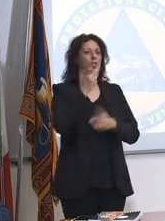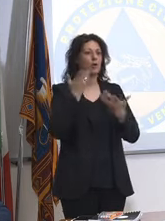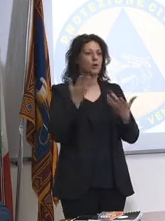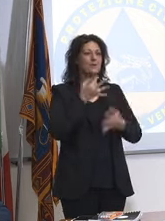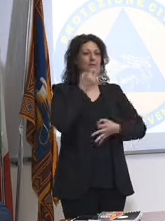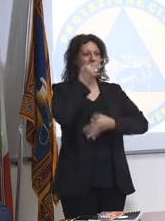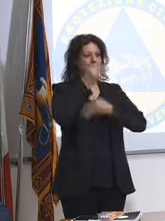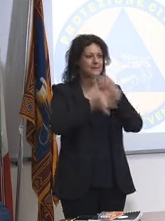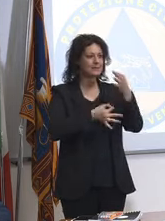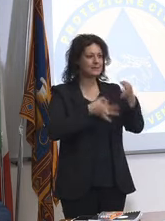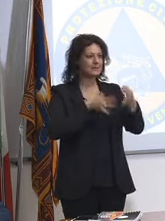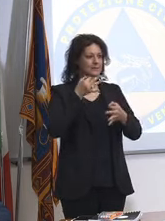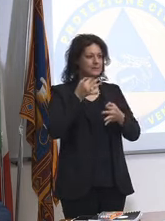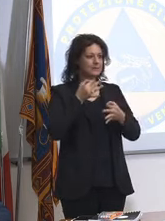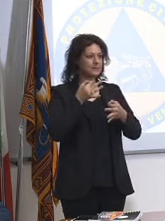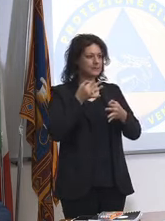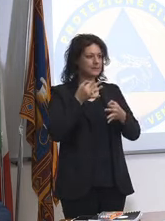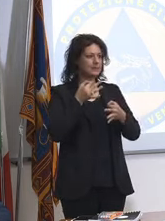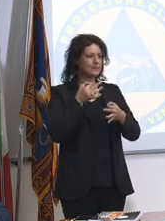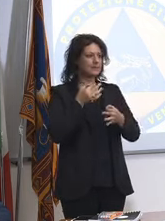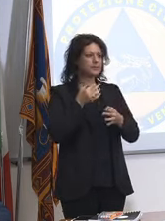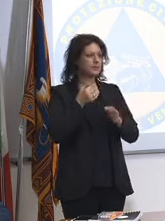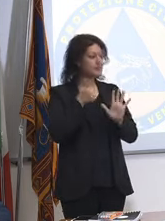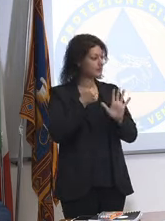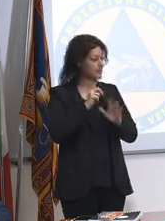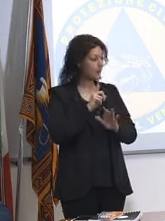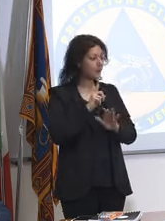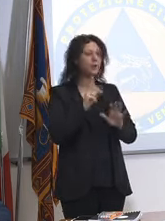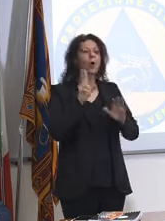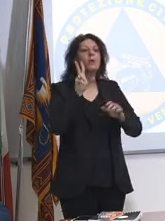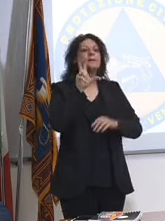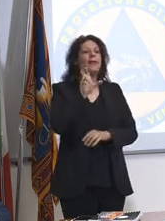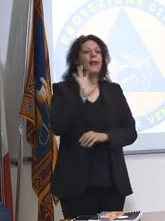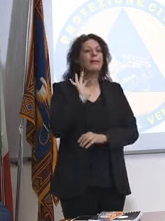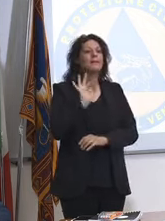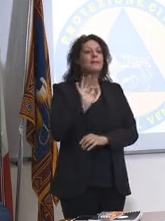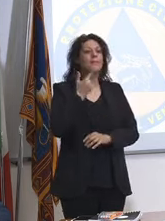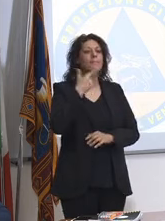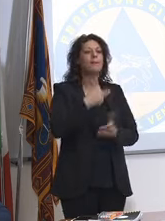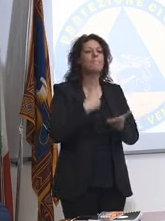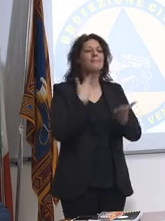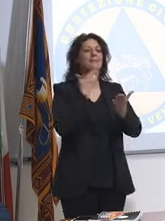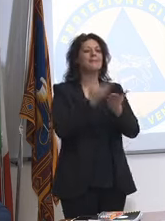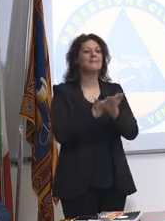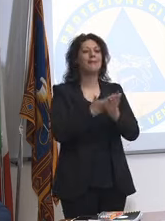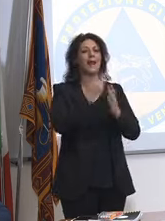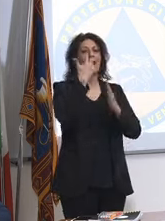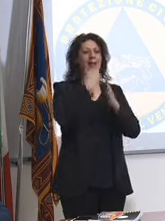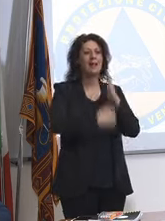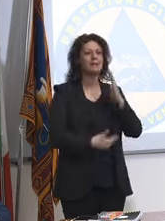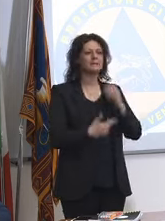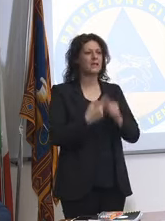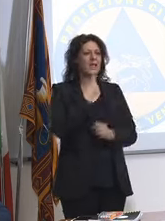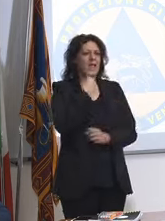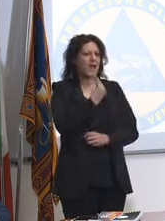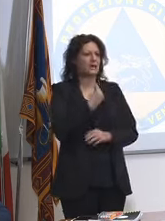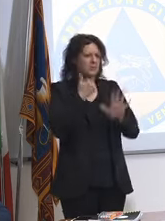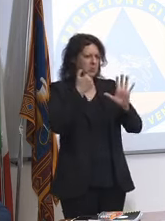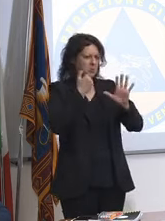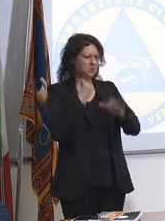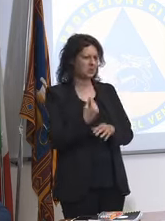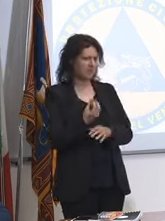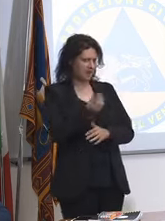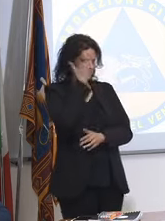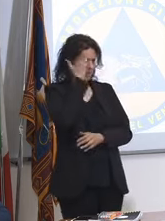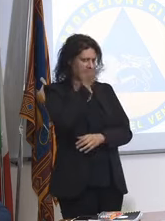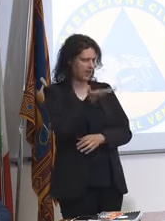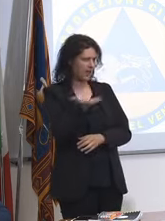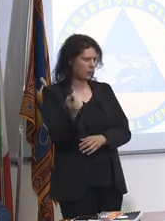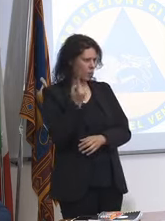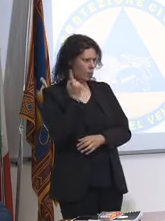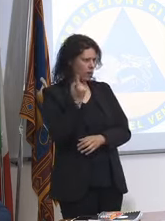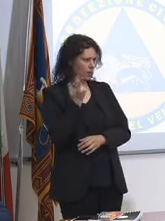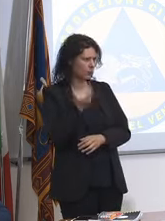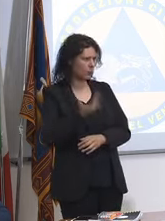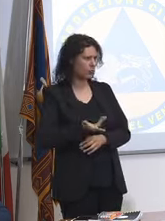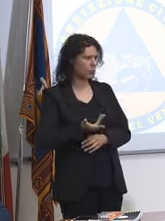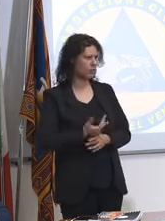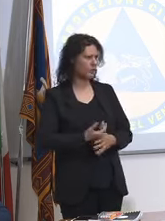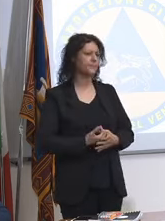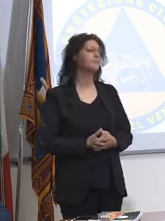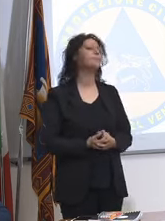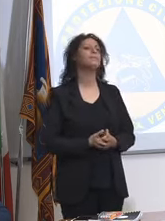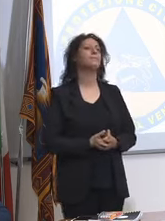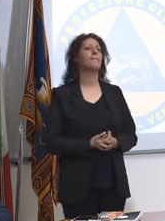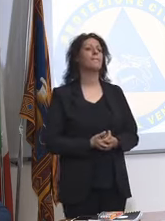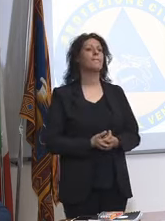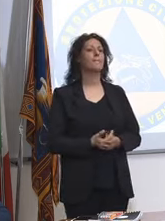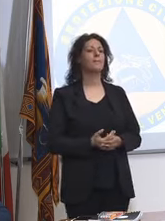26, no, 30 giorni, la presentazione delle liste, del 60 sarà inventato qualcuno, non lo so, c'è scritto in legge. Allora, uno